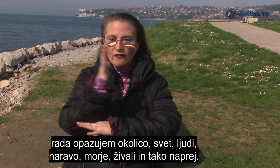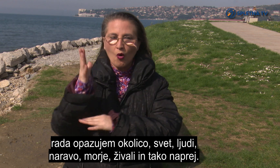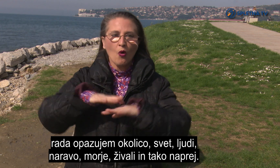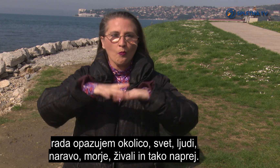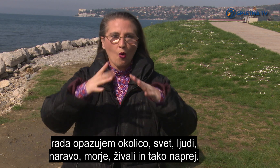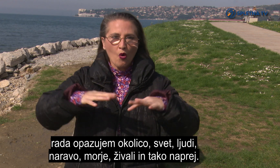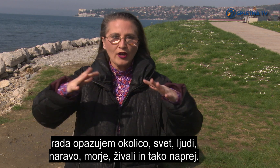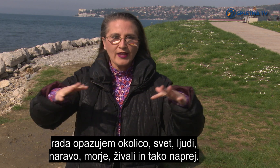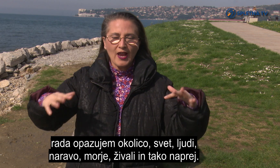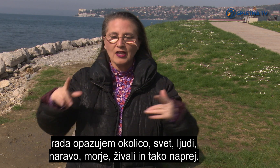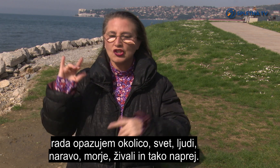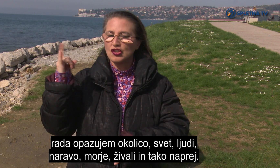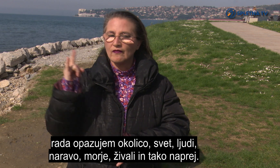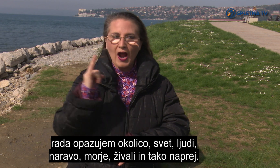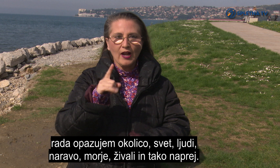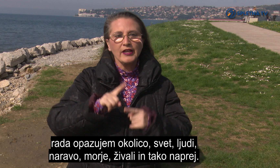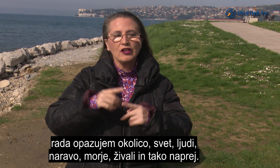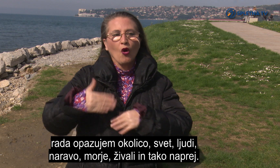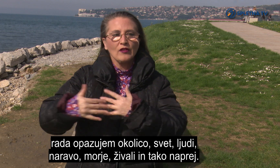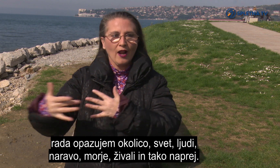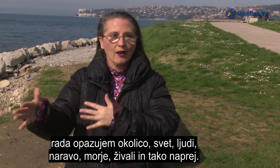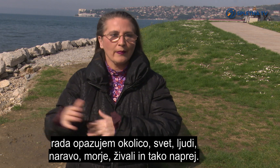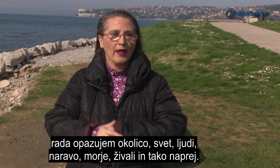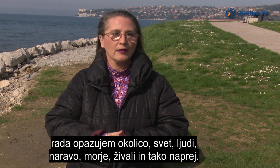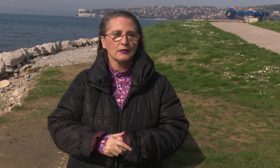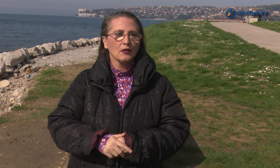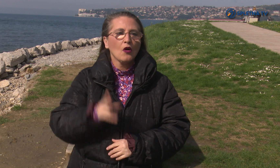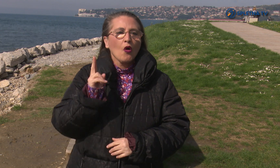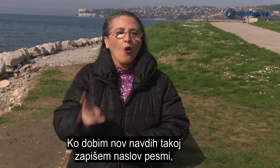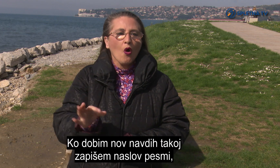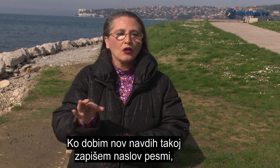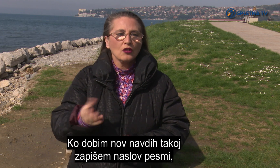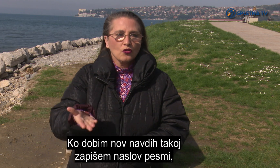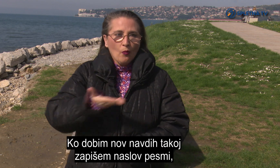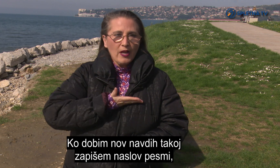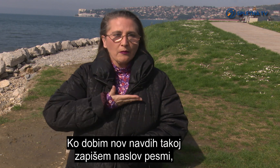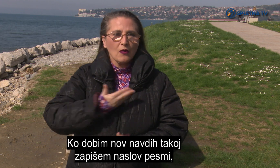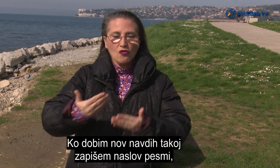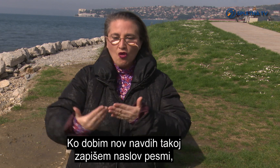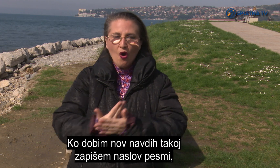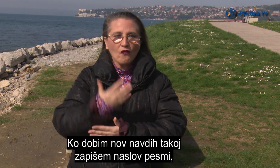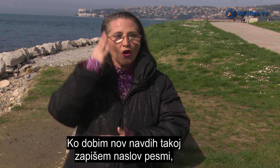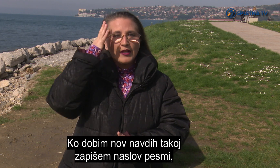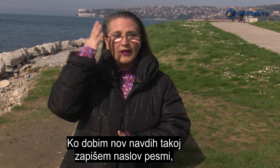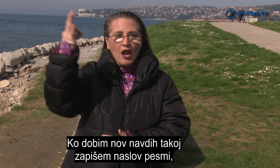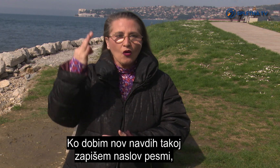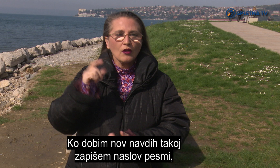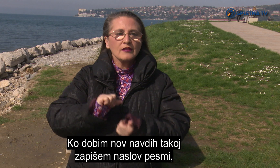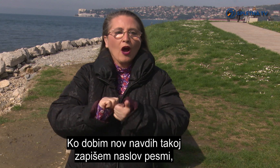naravo, morje, živali in tako naprej. Ko dobim novo idejo,